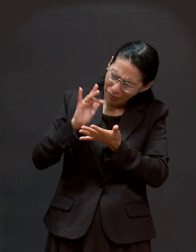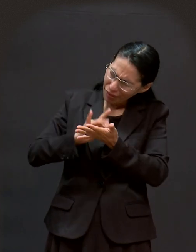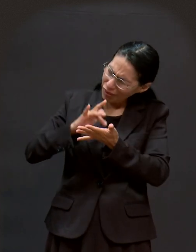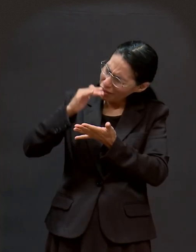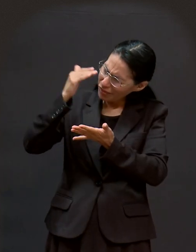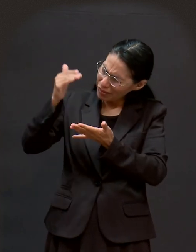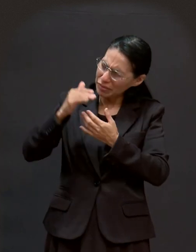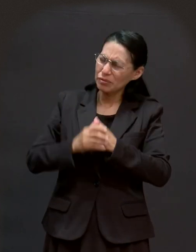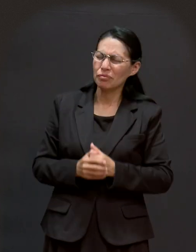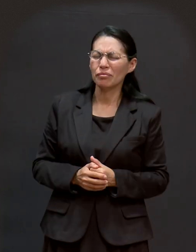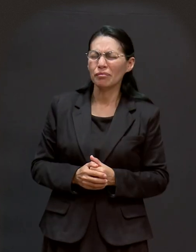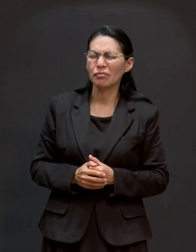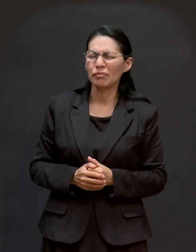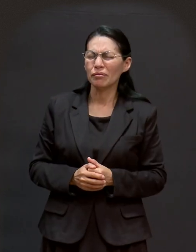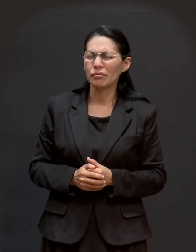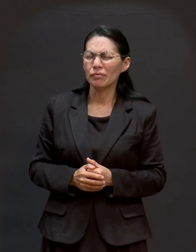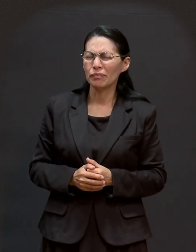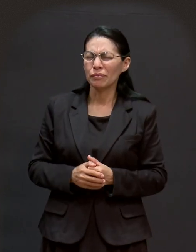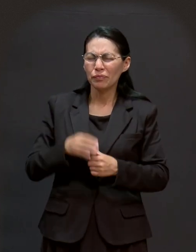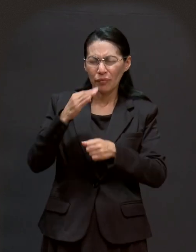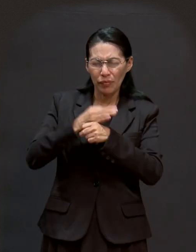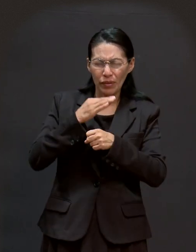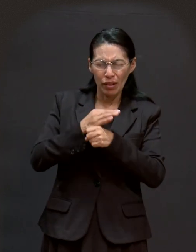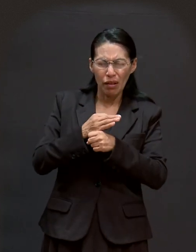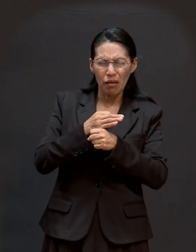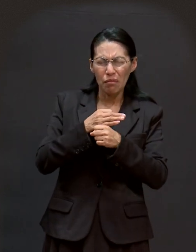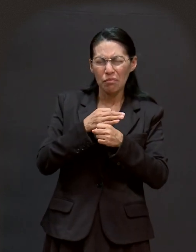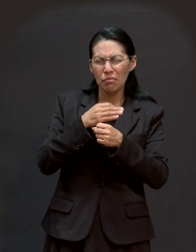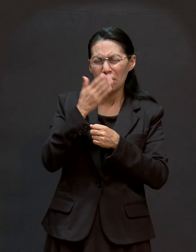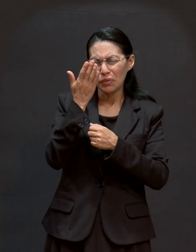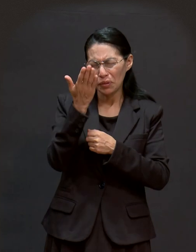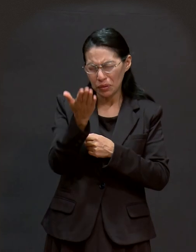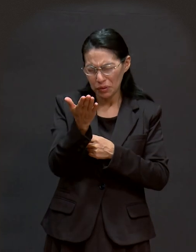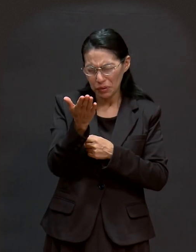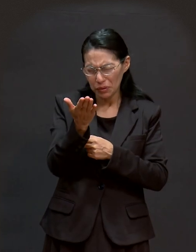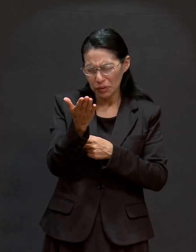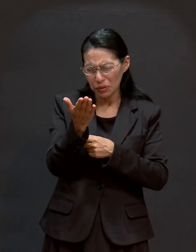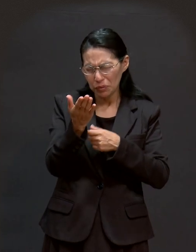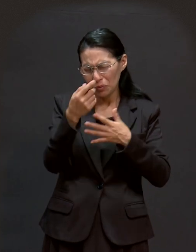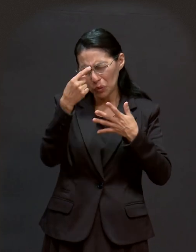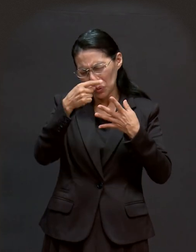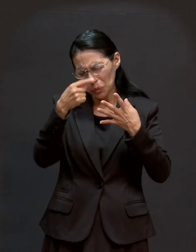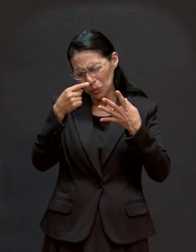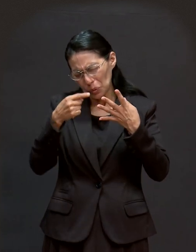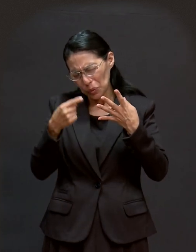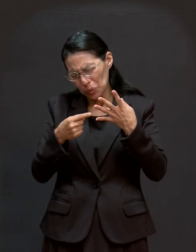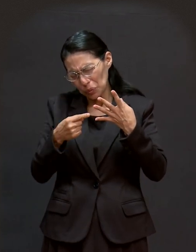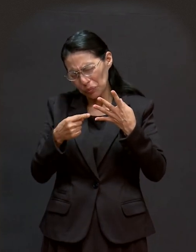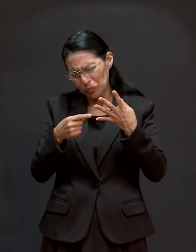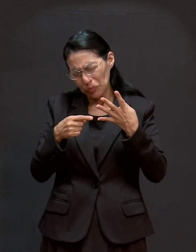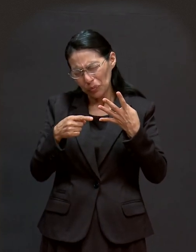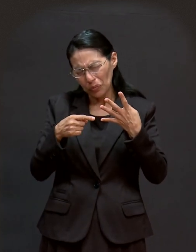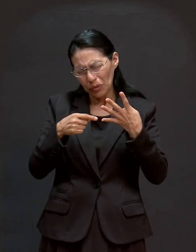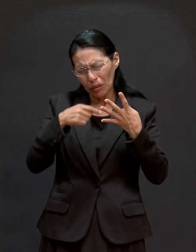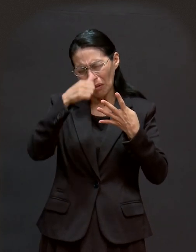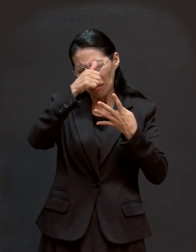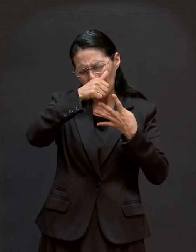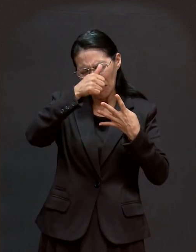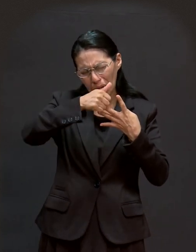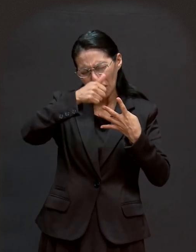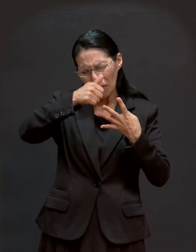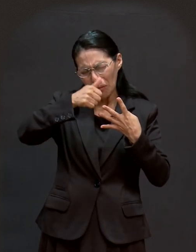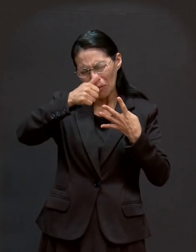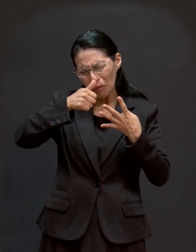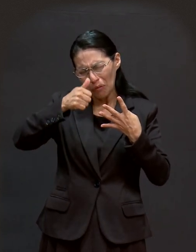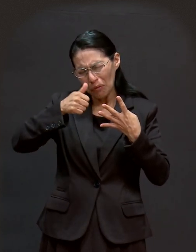un padre se vino delante de ti se presentaron muchas peticiones en esta en esta noche cada una de